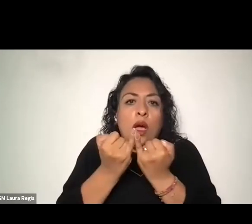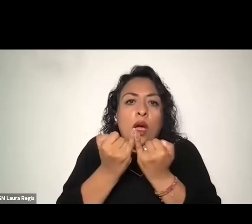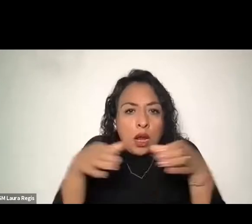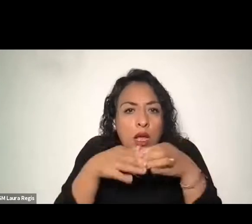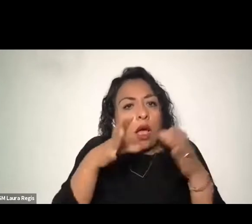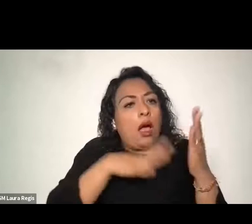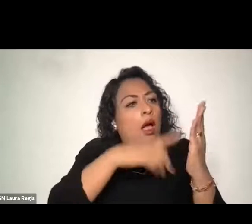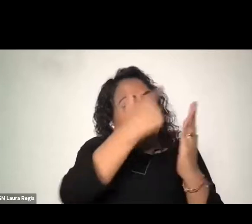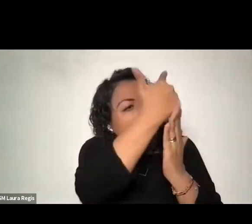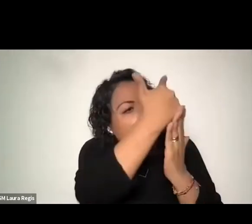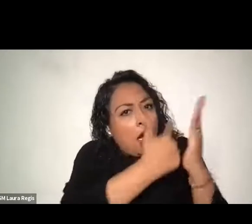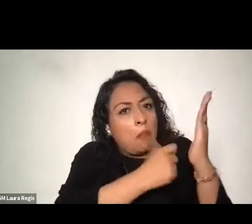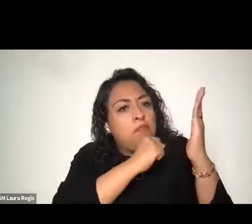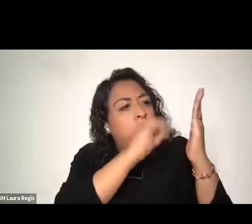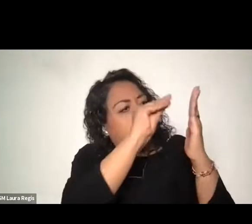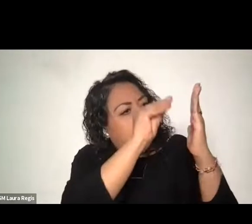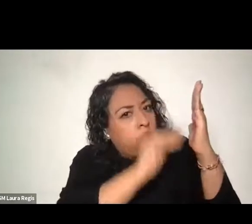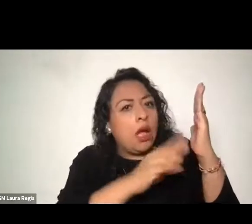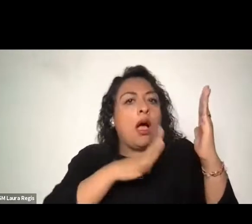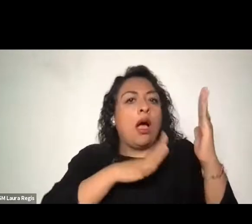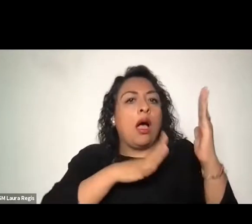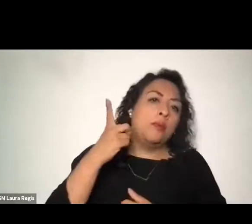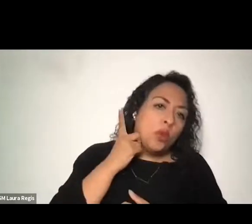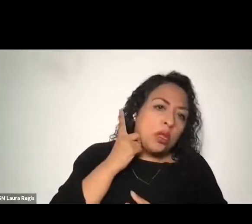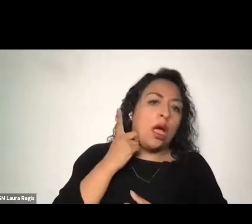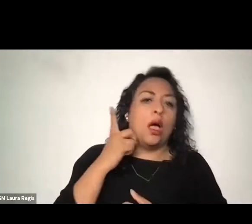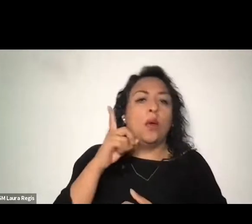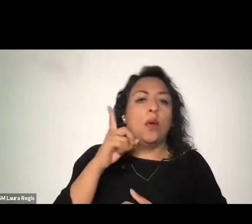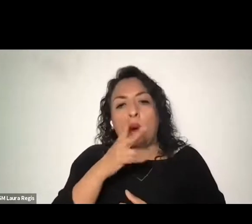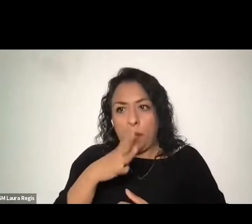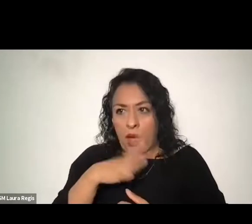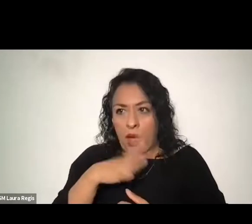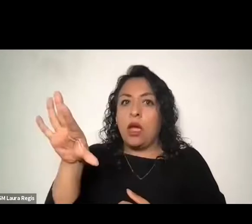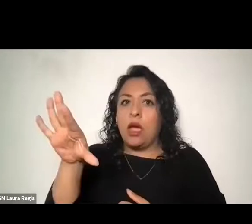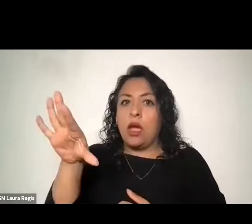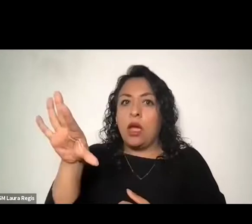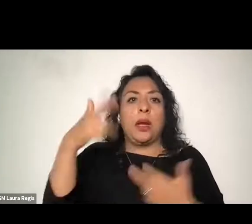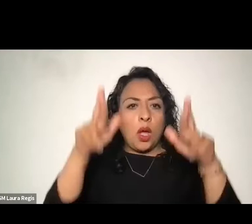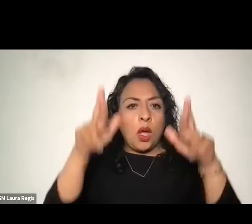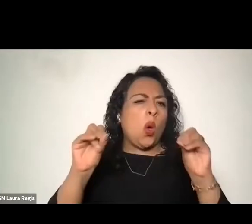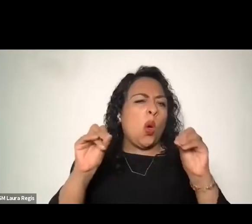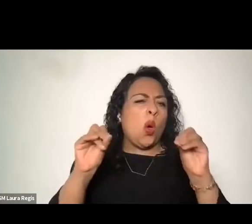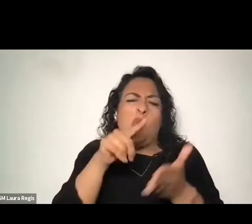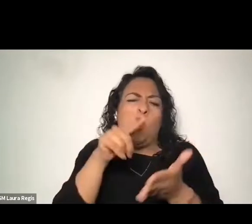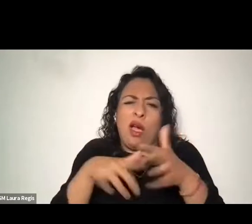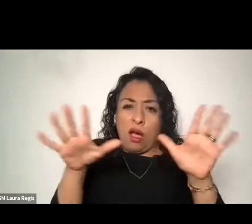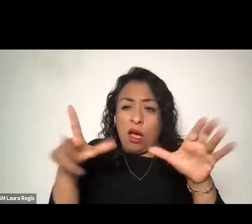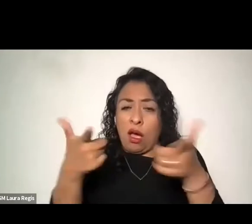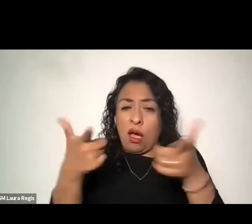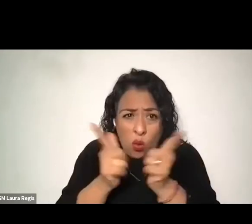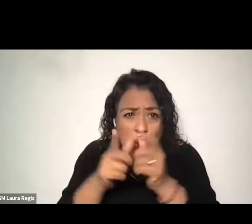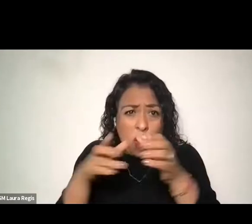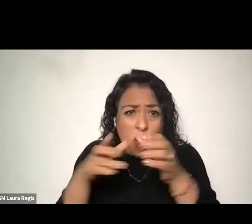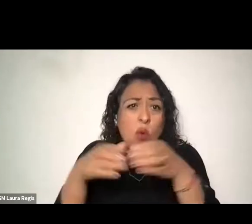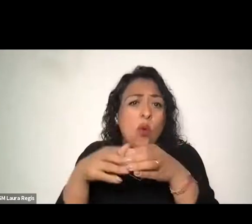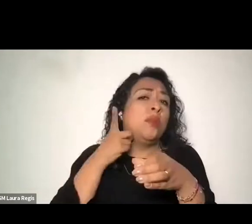y tenemos un diputado, una diputada que nos representa, o en una entidad y tenemos un grupo de diputados y diputadas